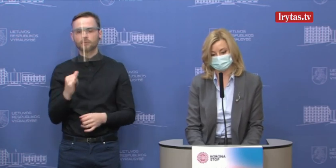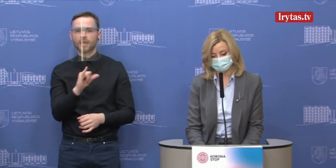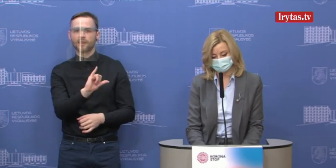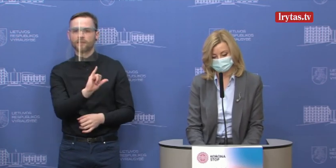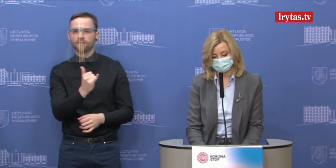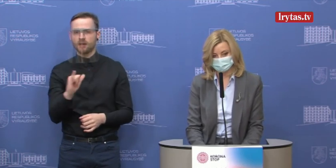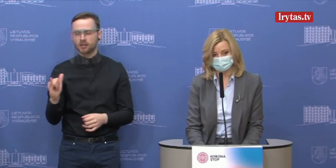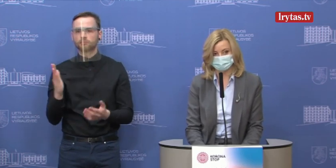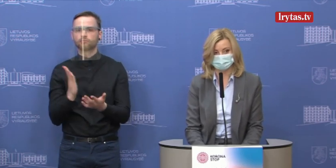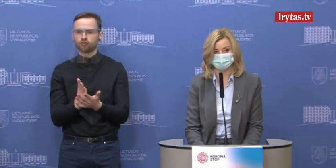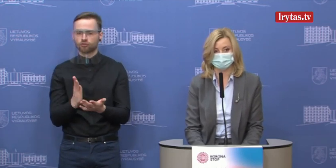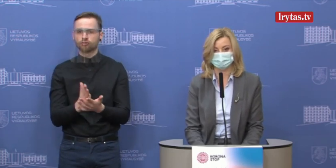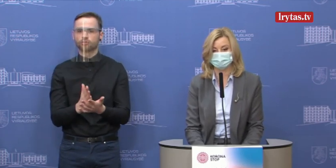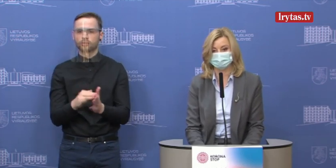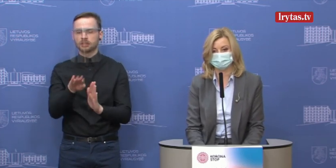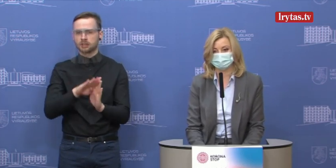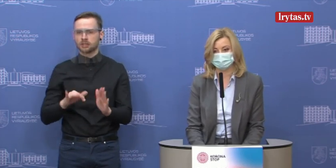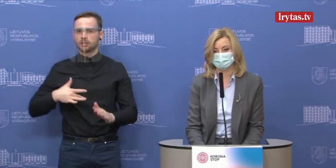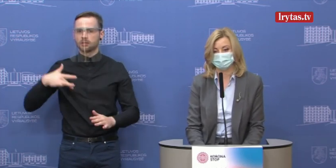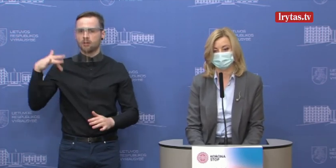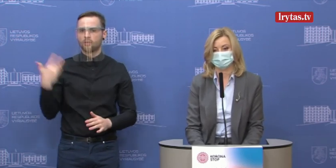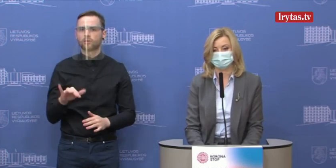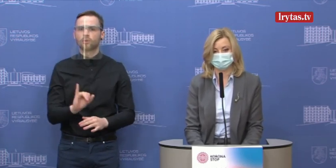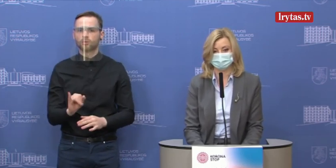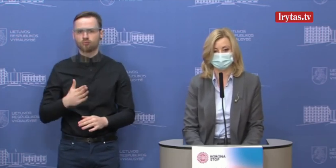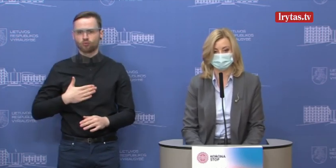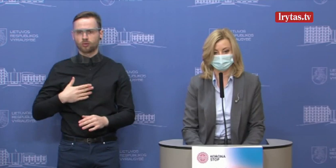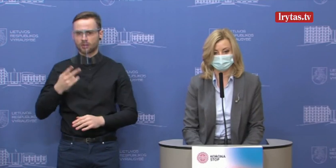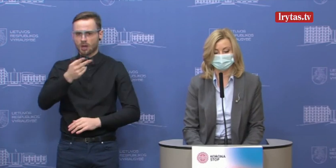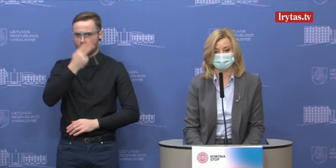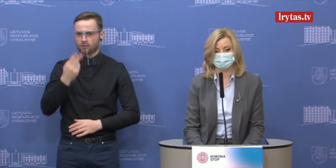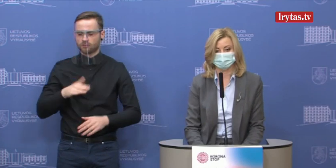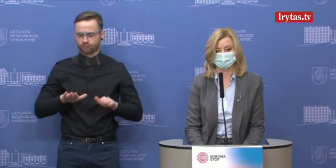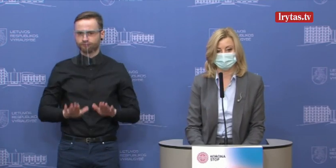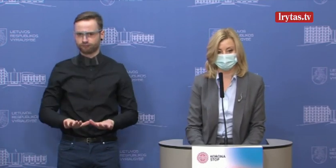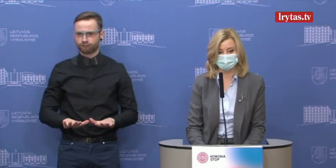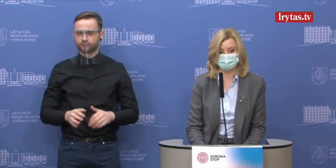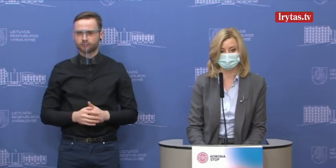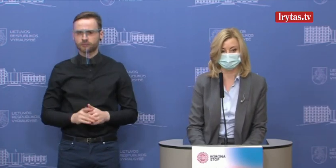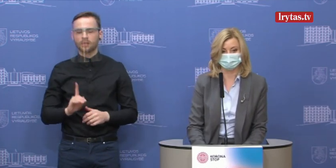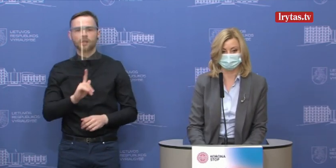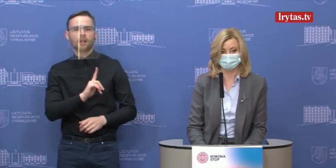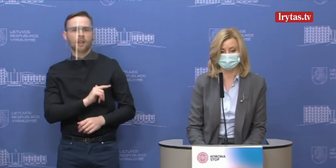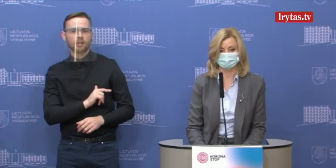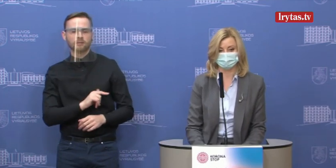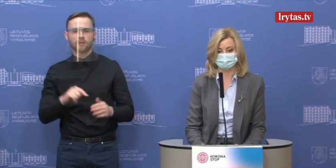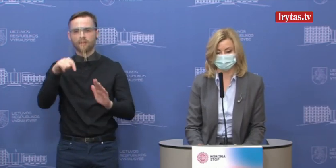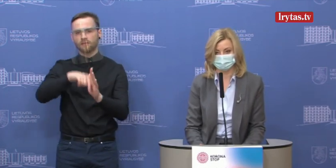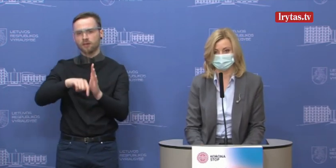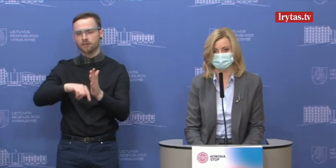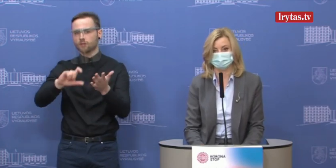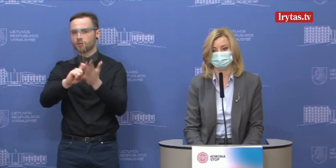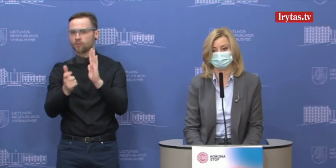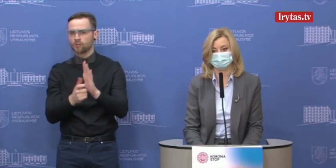dar griežti ribojimai yra kaip tik mūsų valstybėje, bet kaip ir minėjau, Latvijoje uždarose